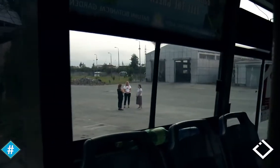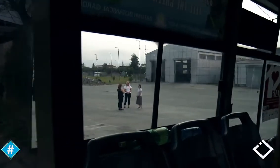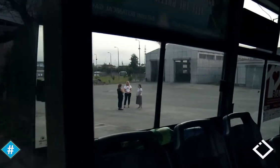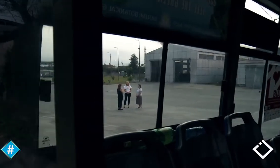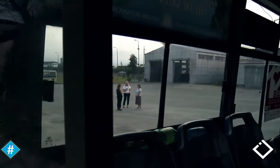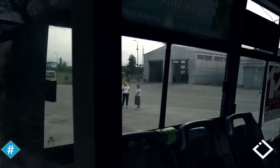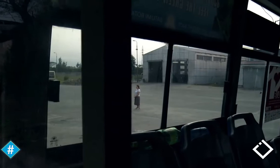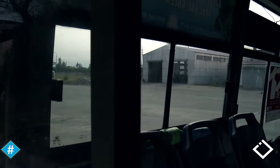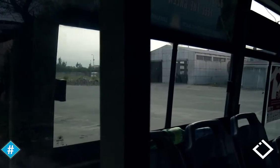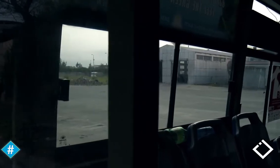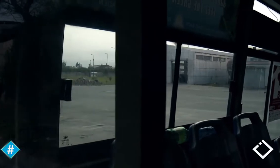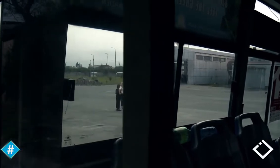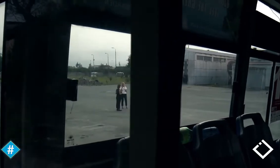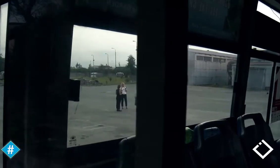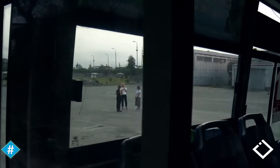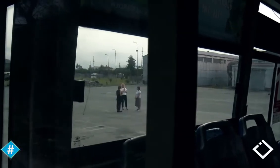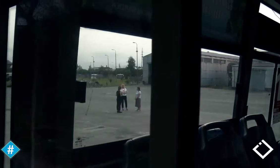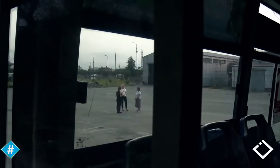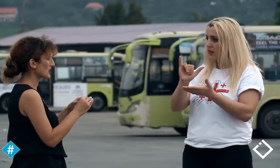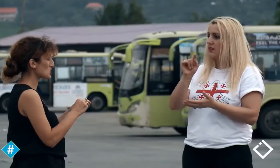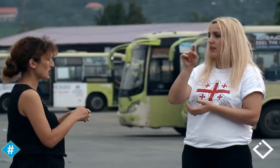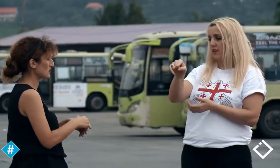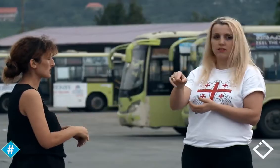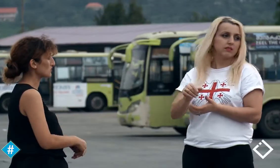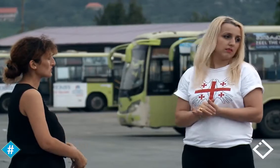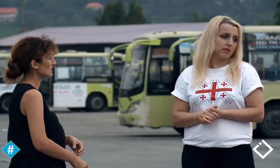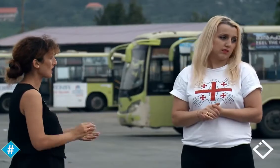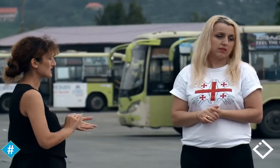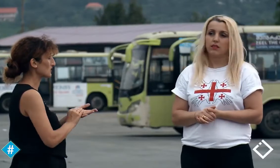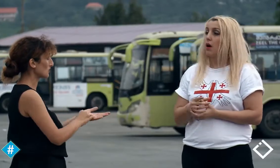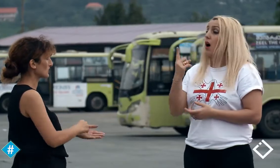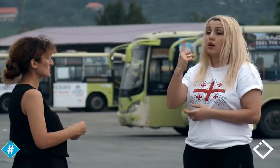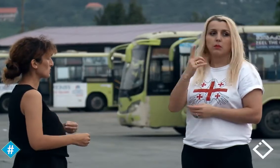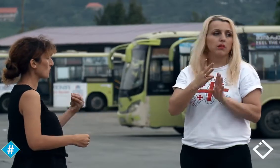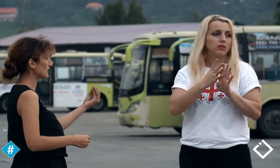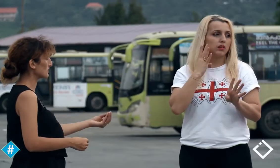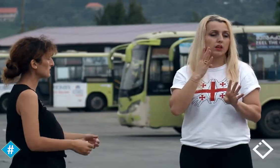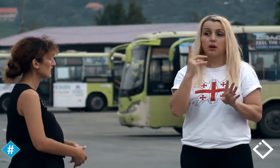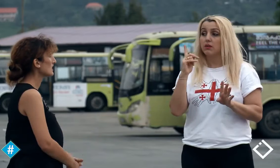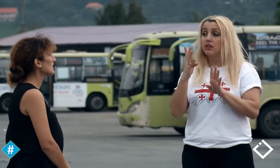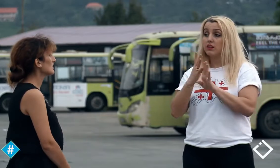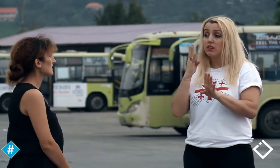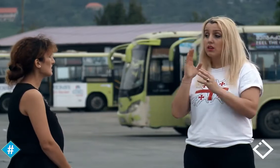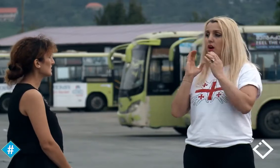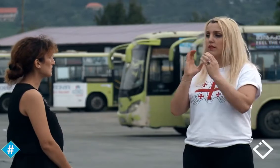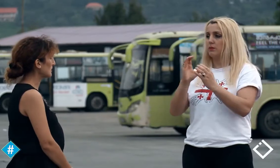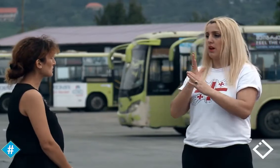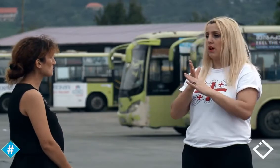როგორც ეს GPS-ის ინტერნეტ პროგრამა აქვთ, რომელიც აი პირდაპირ აჩვენებს, სადაც როცა აი წერეთ კომუნიკაციით ვეუბნებით, მარტივად